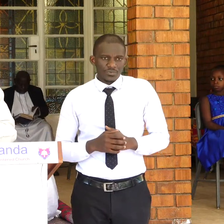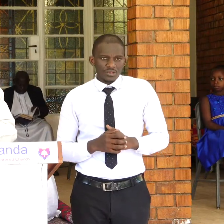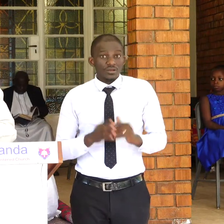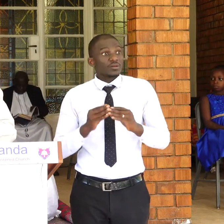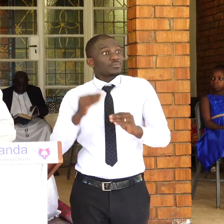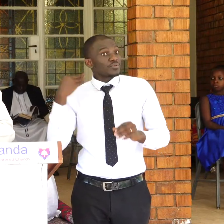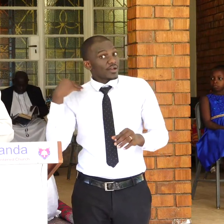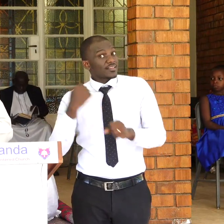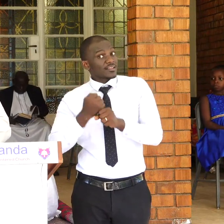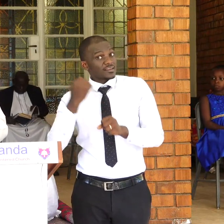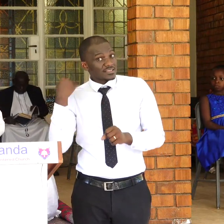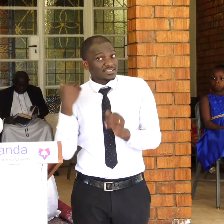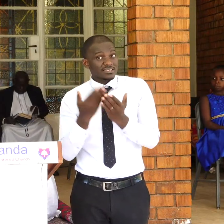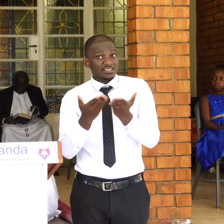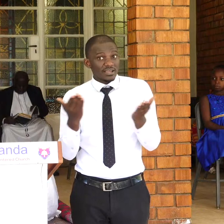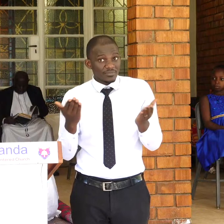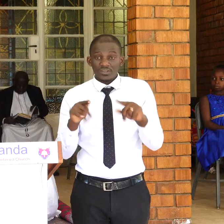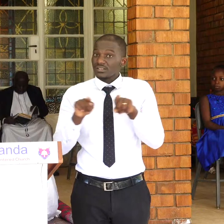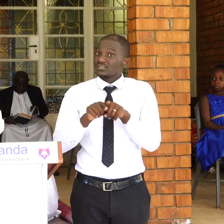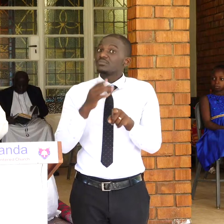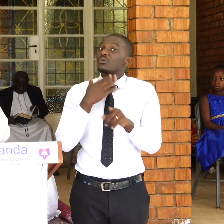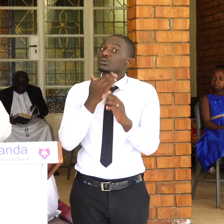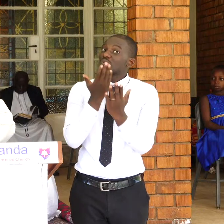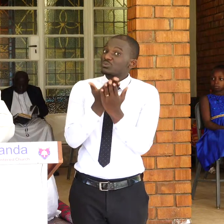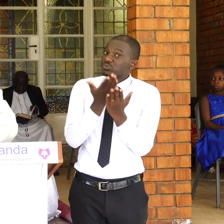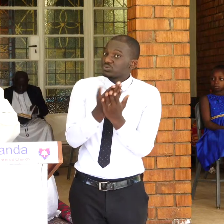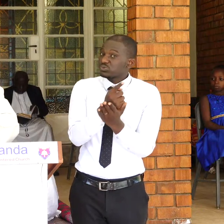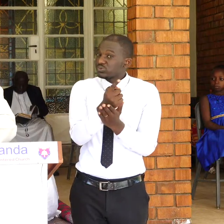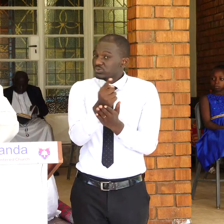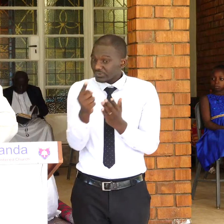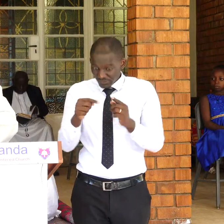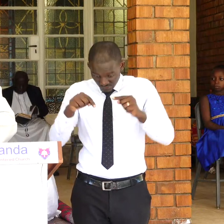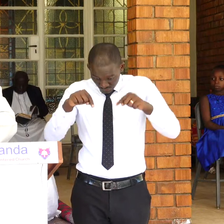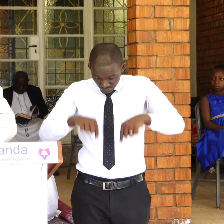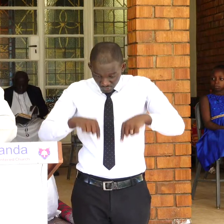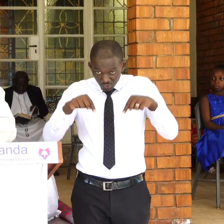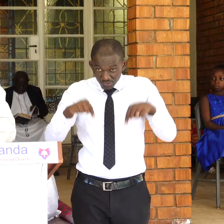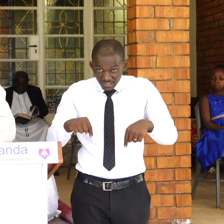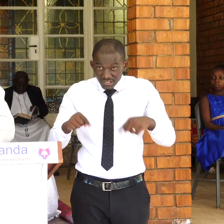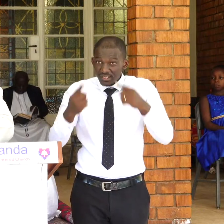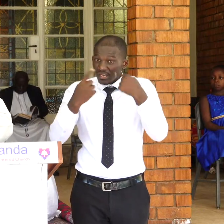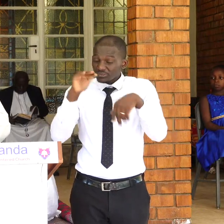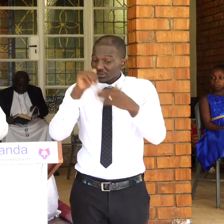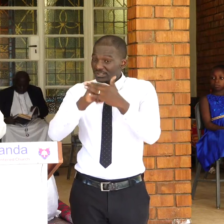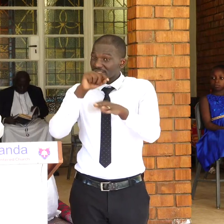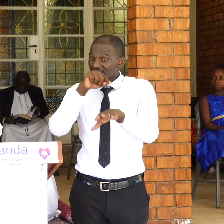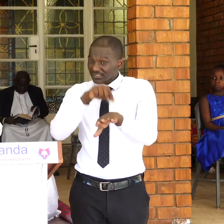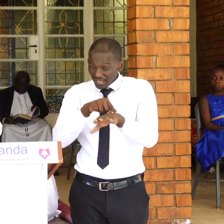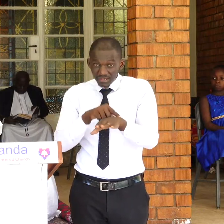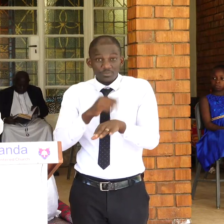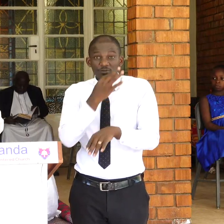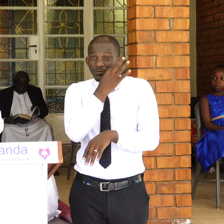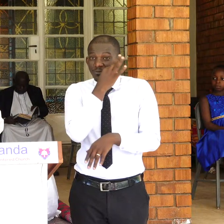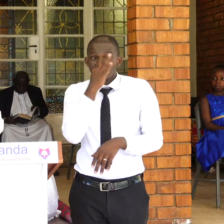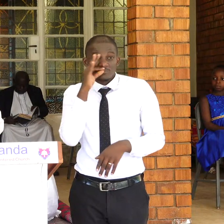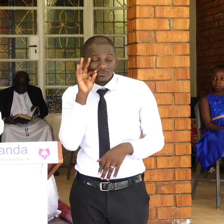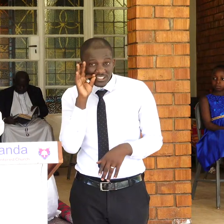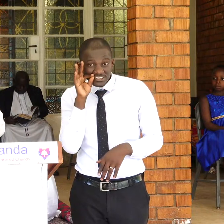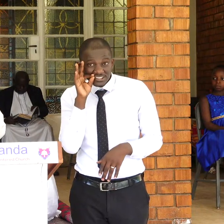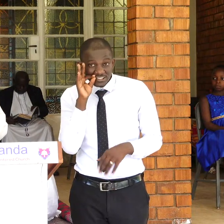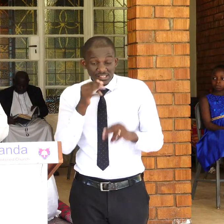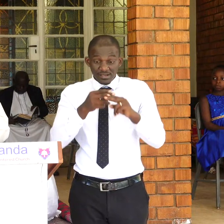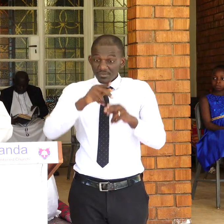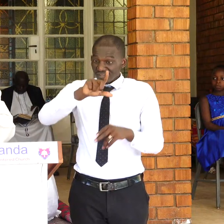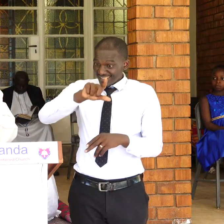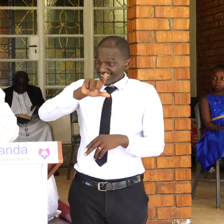Abooluganda era abaagalwa, njagala kuwasaba olunaku olwaleero nga tuli mu kiseera kino eky'ekisiibo kye tuyita Lent